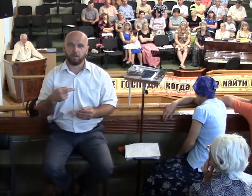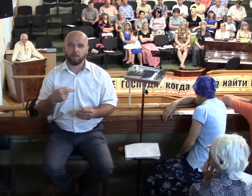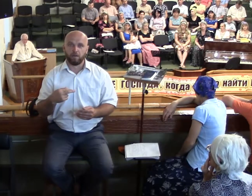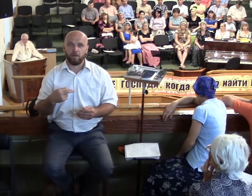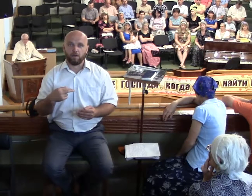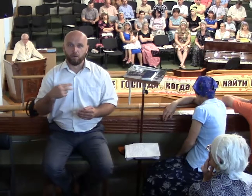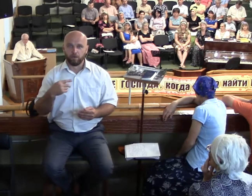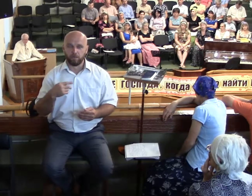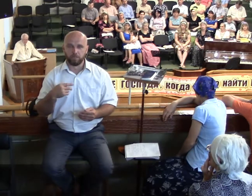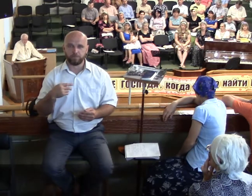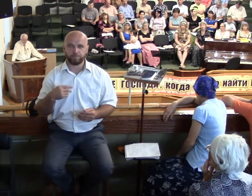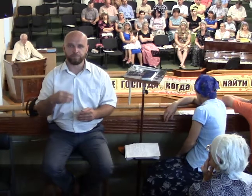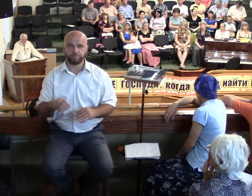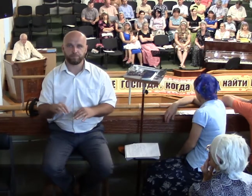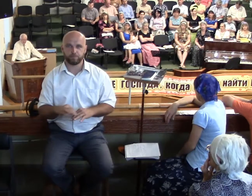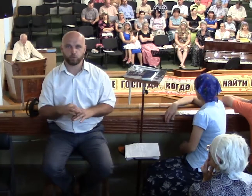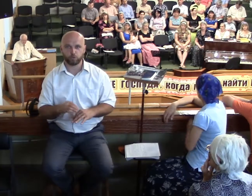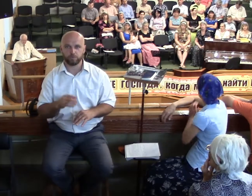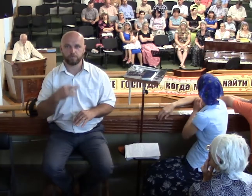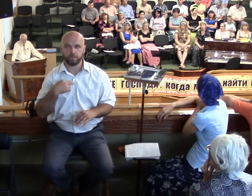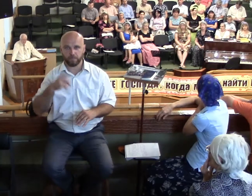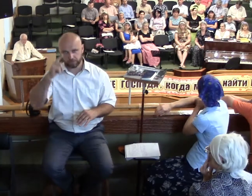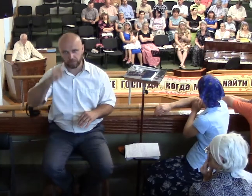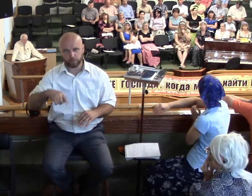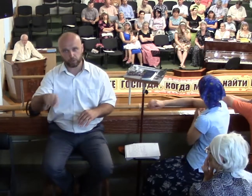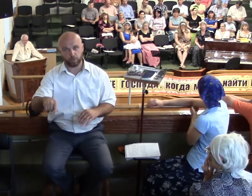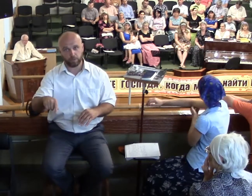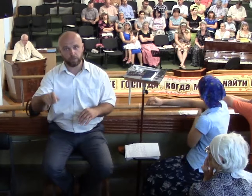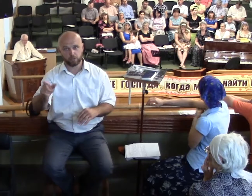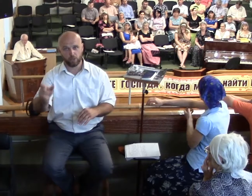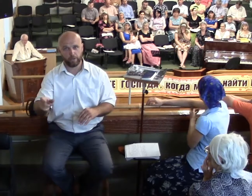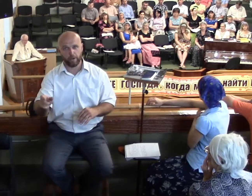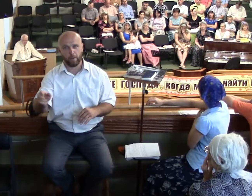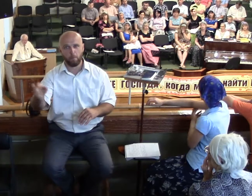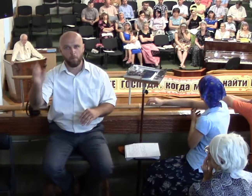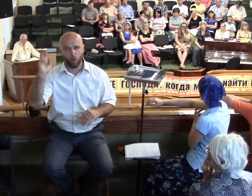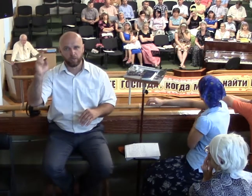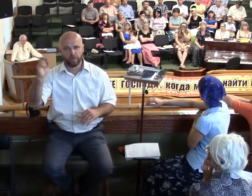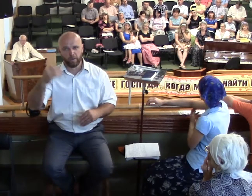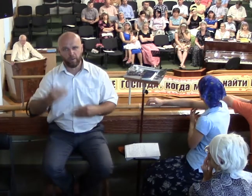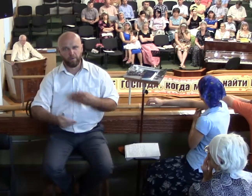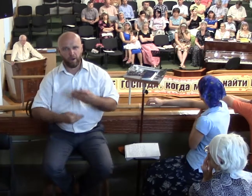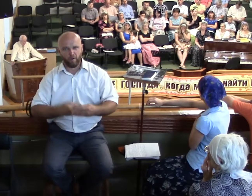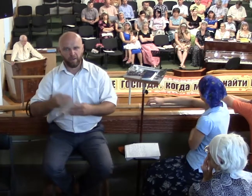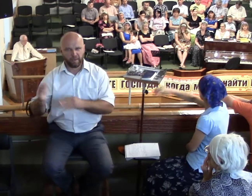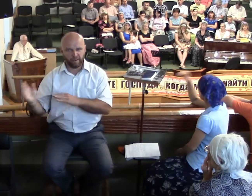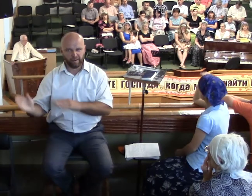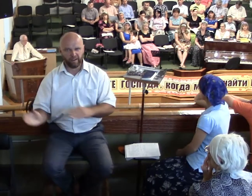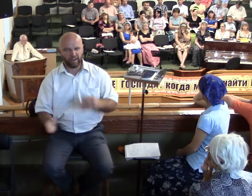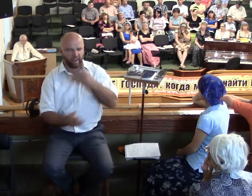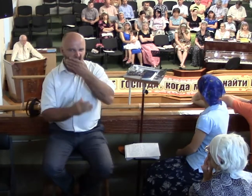И сказала она мужу своему, вот я знаю, что человек Божий, который проходит мимо нас